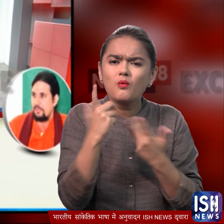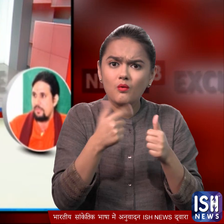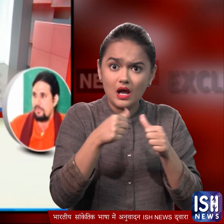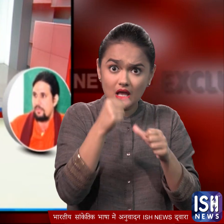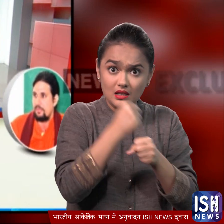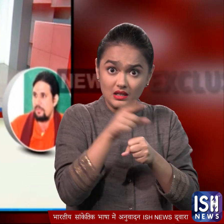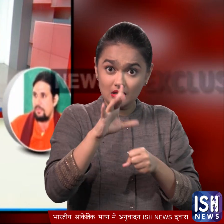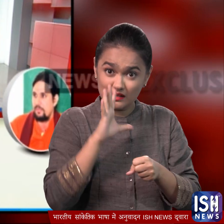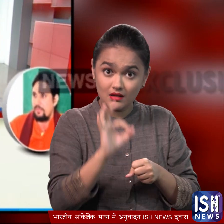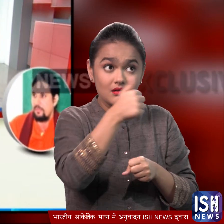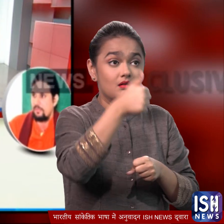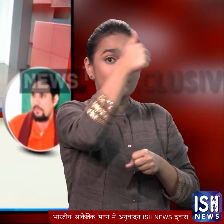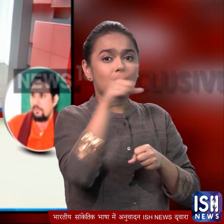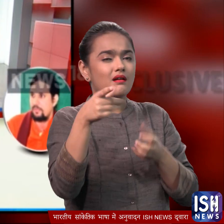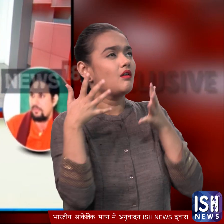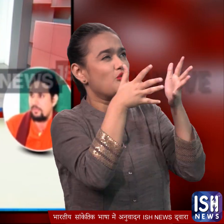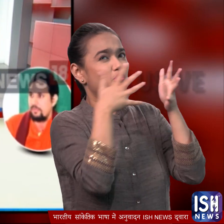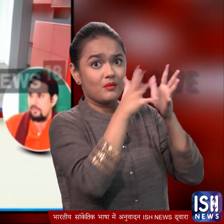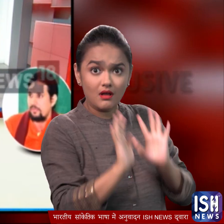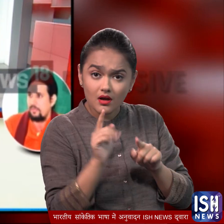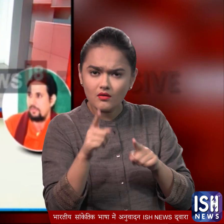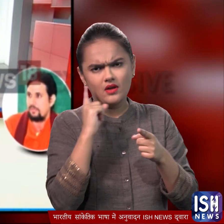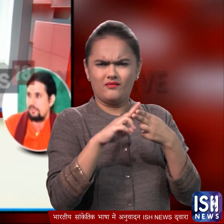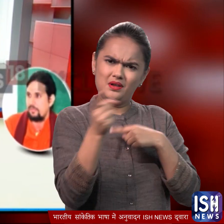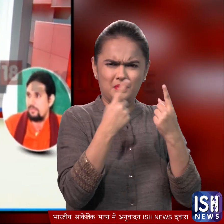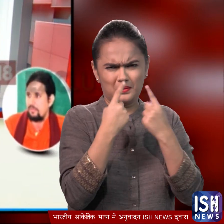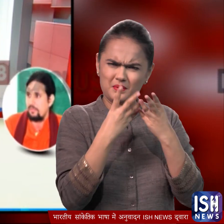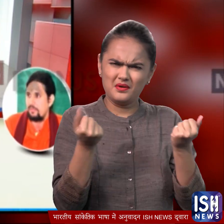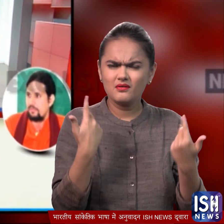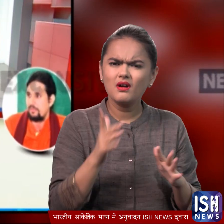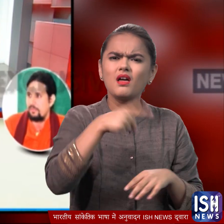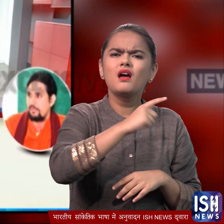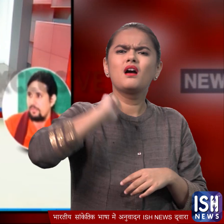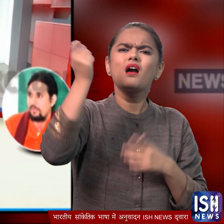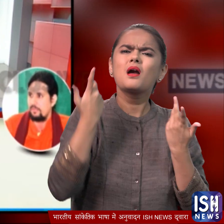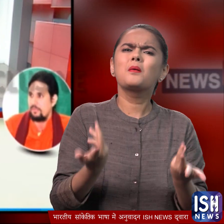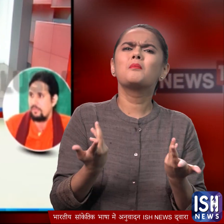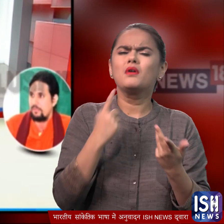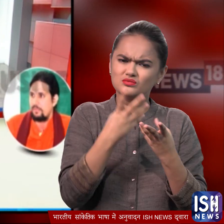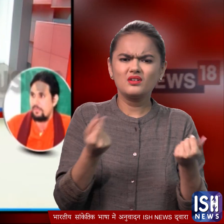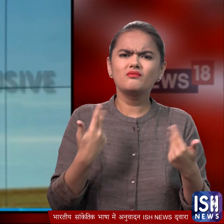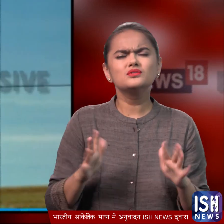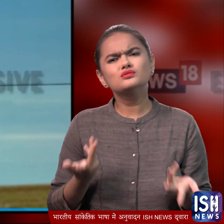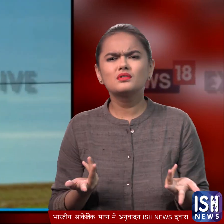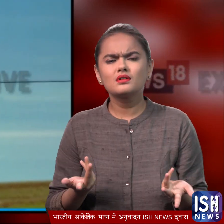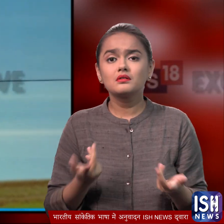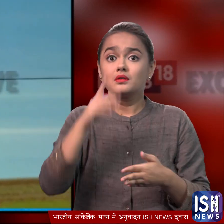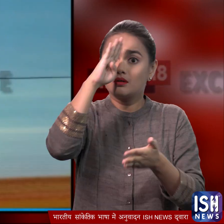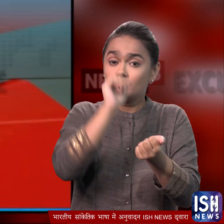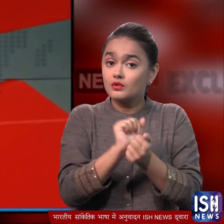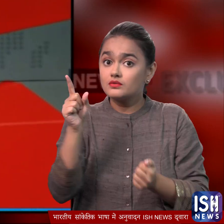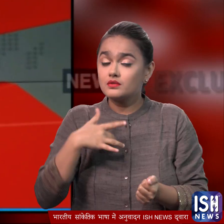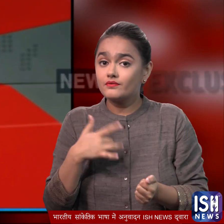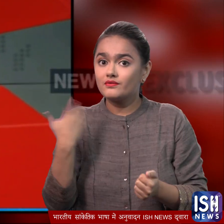गिरी अपने गुरु को ब्लैकमेल कर रहे थे, और अगर सुलह हो गई थी तो महंत की खुदकुशी करने की नौबत क्यों आई? पुलिस को उम्मीद